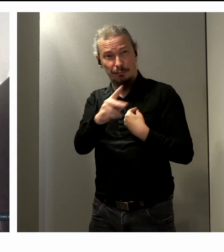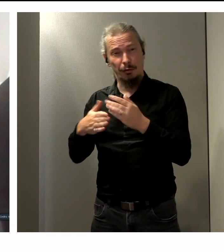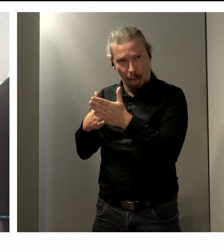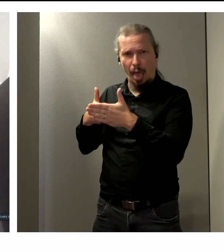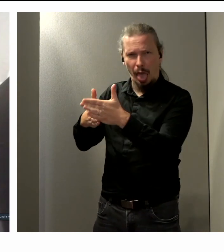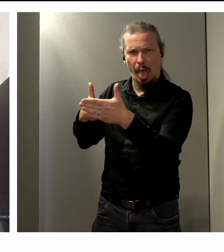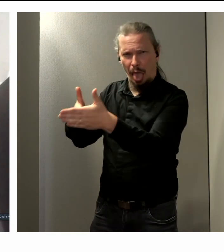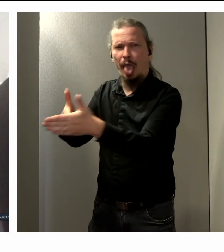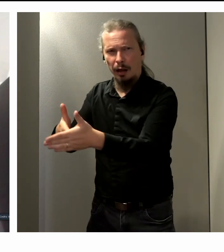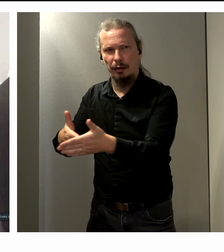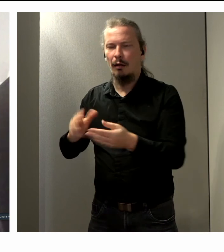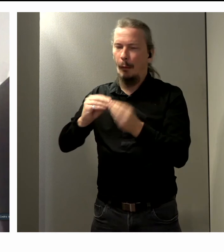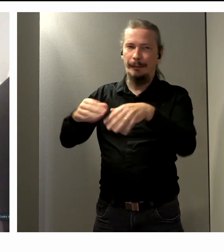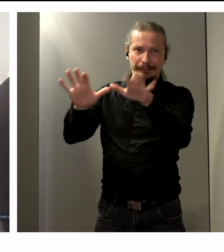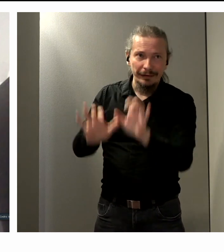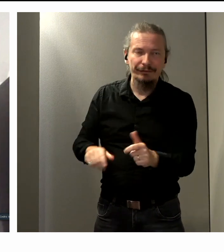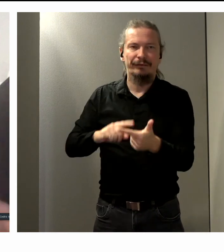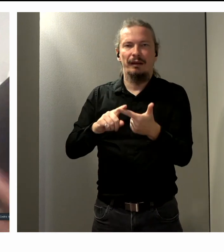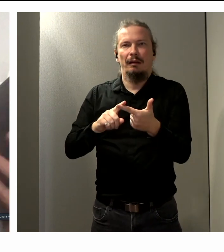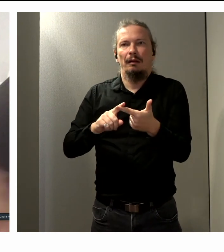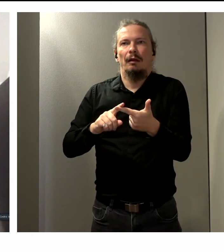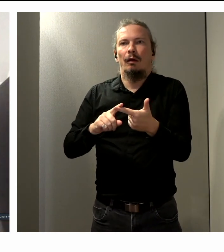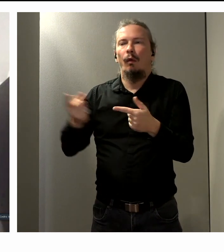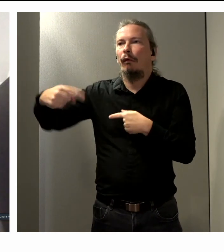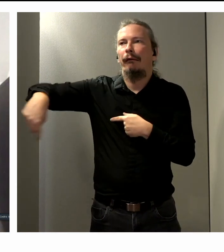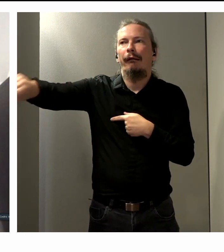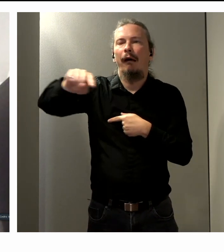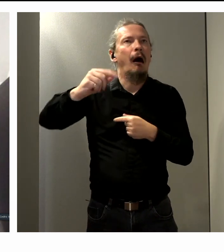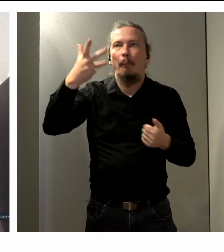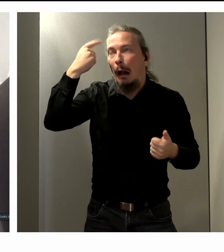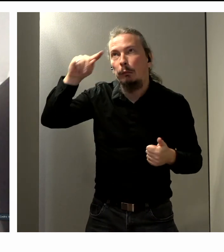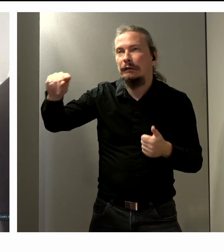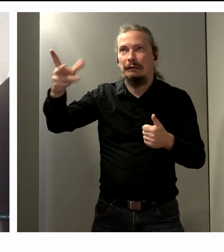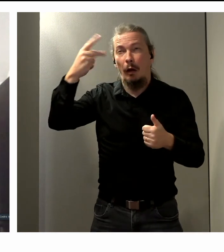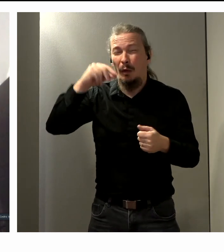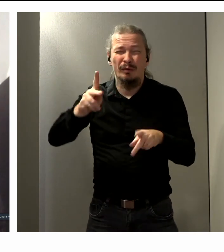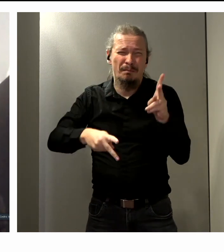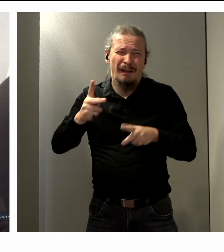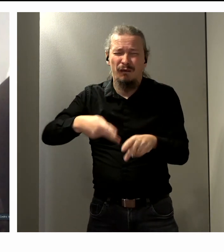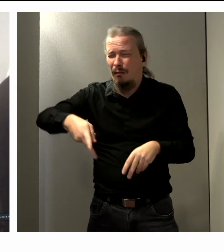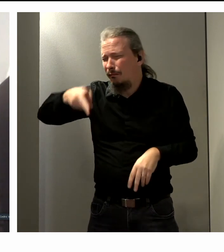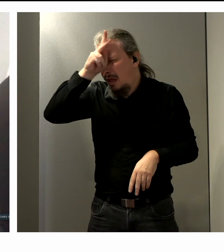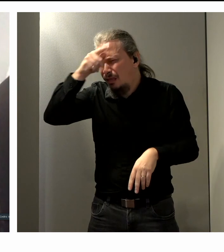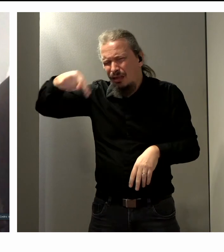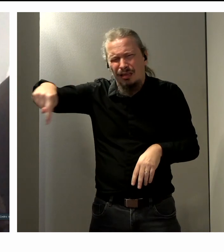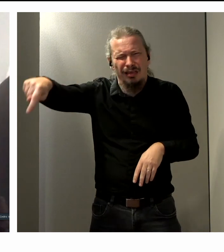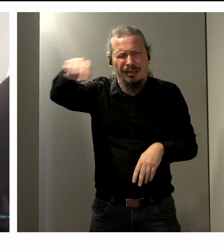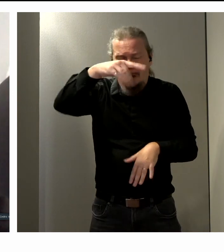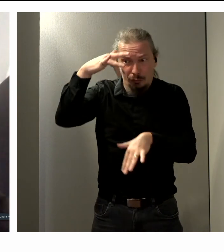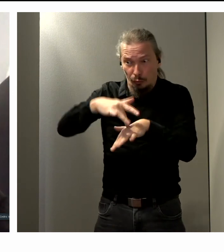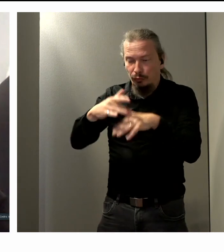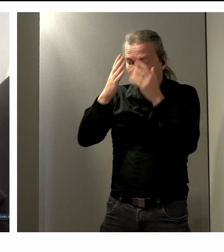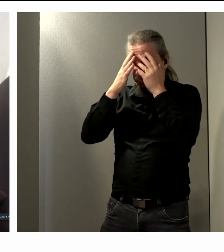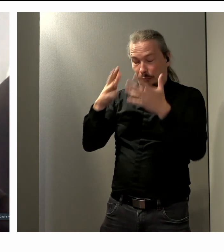parcours, avec les problèmes administratifs, les incompréhensions, les absurdités qu'elle a pu rencontrer à